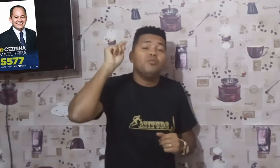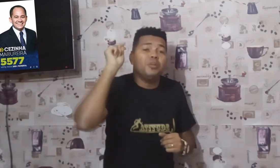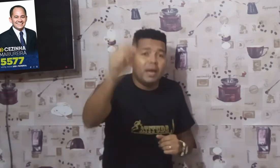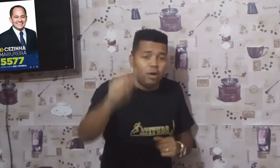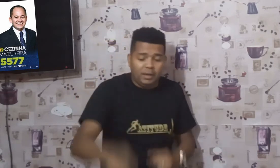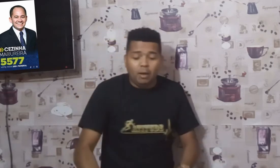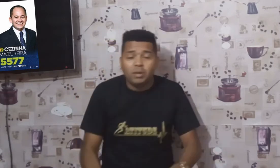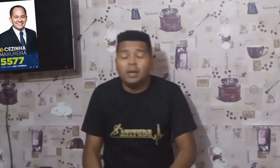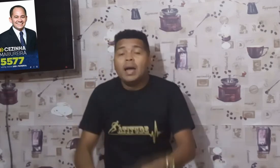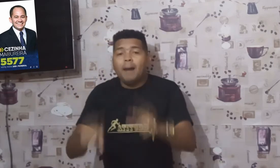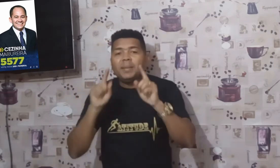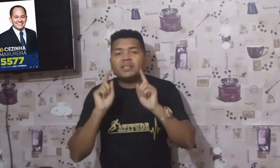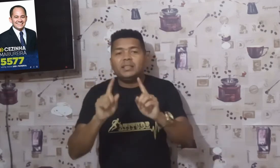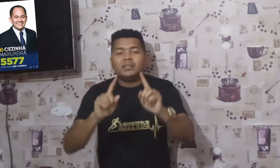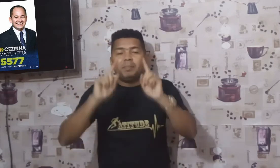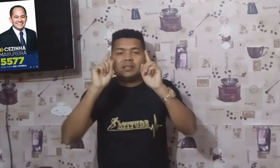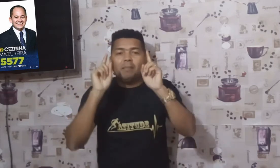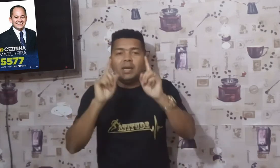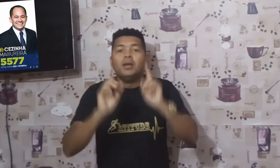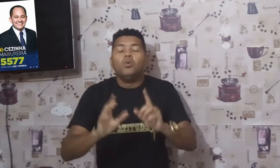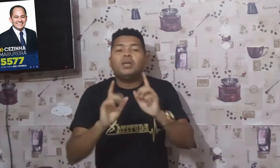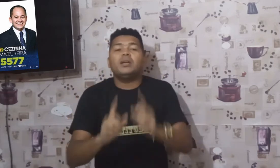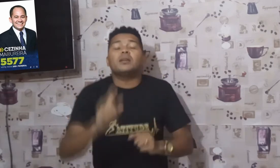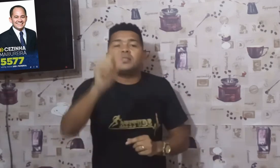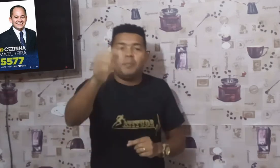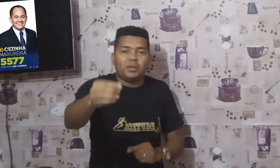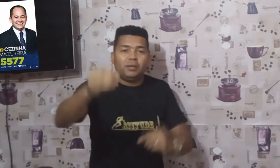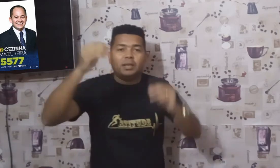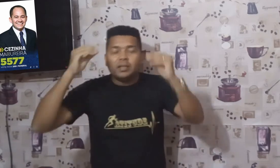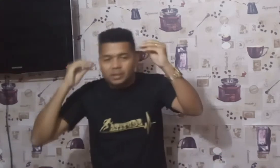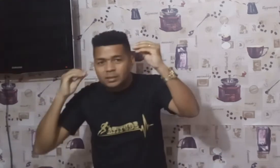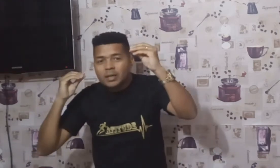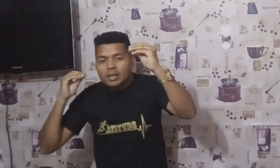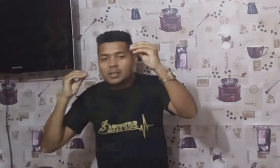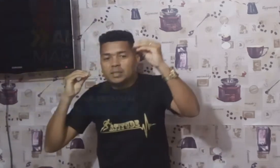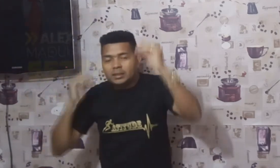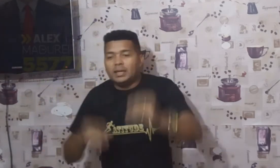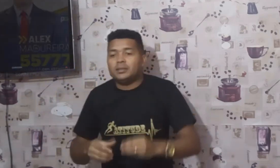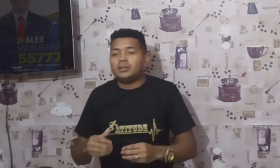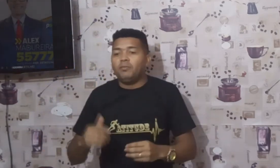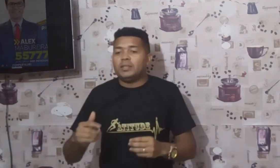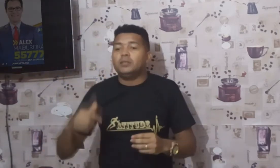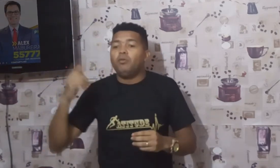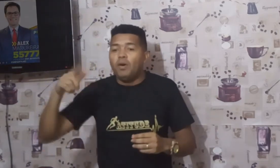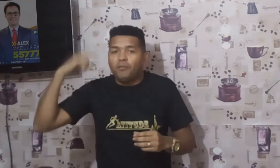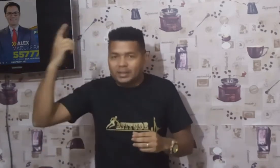de melhor, que é o quê? A pesquisa para saber o que, que esses deputados, o que, que esses candidatos estão fazendo ou vão